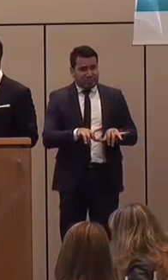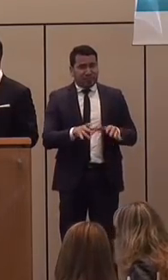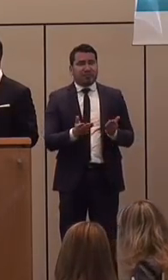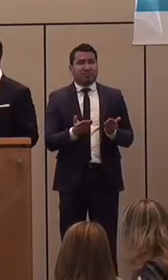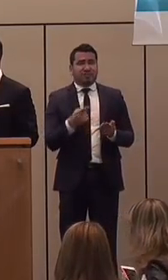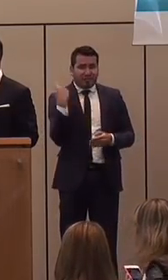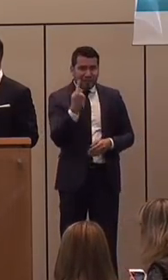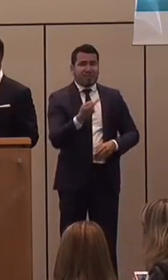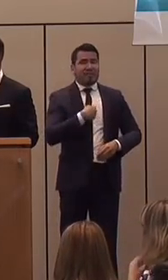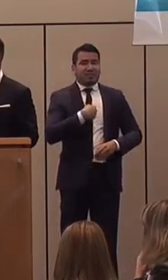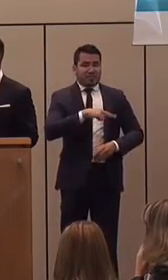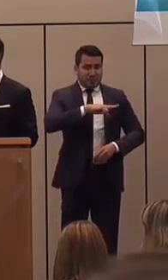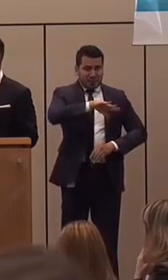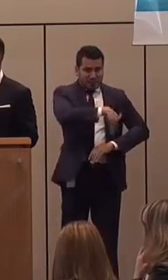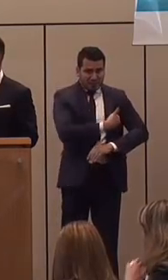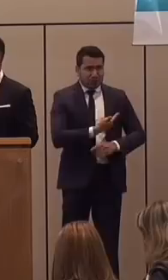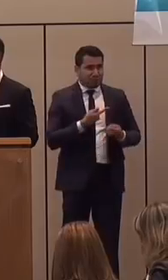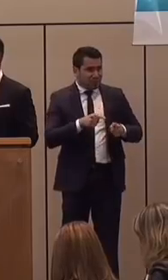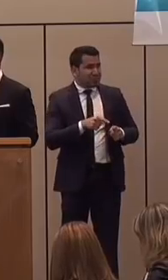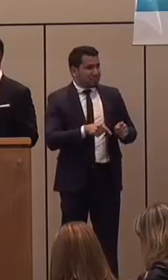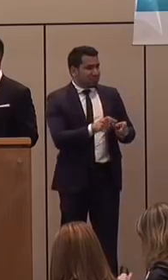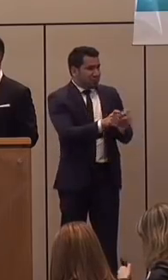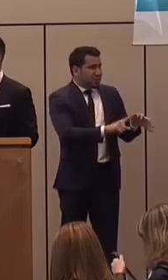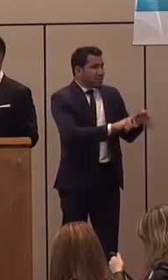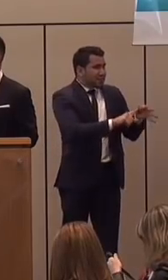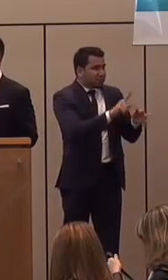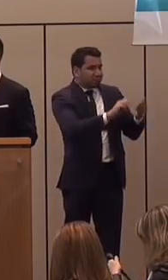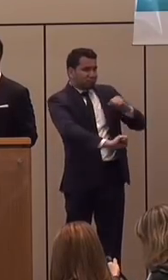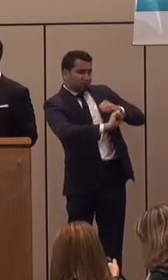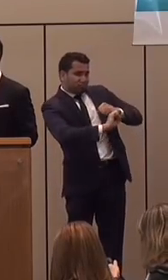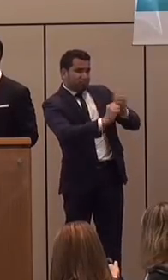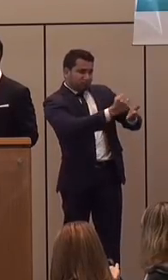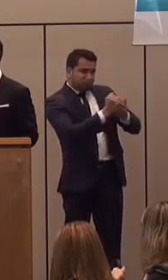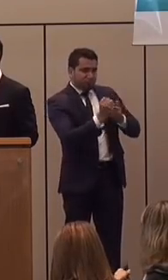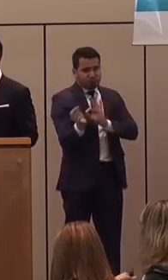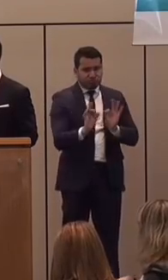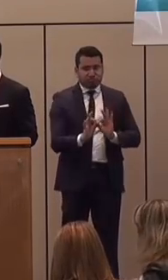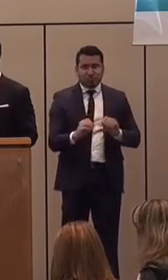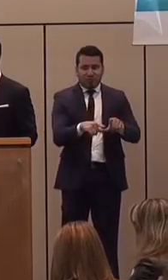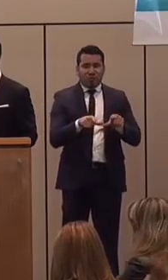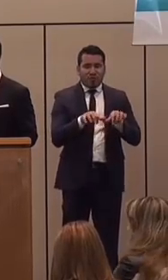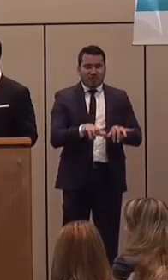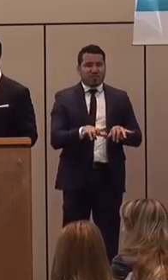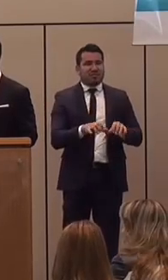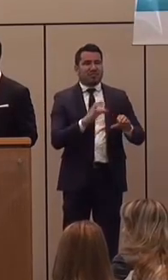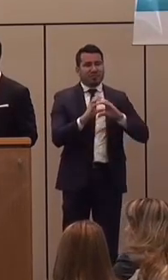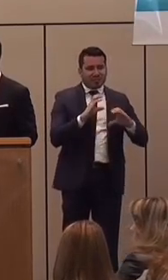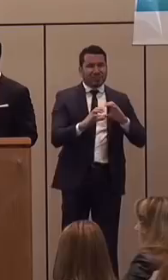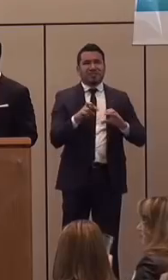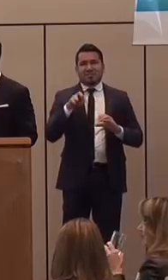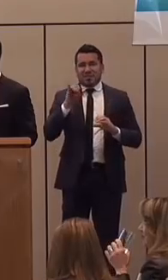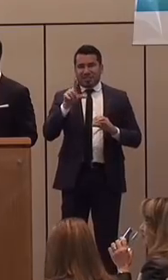en especial a las personas que también nos ayudaron a organizar esta rendición de cuentas a la oficina de comunicaciones pilar